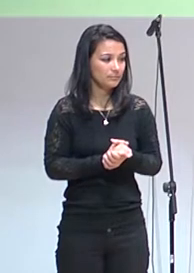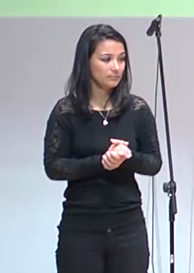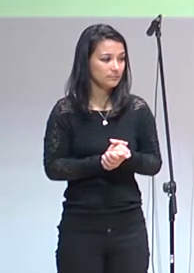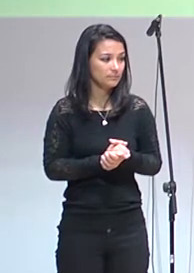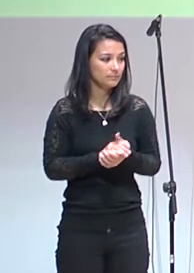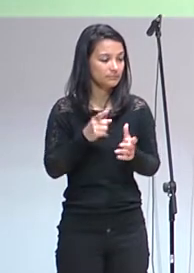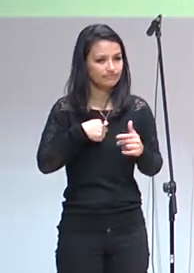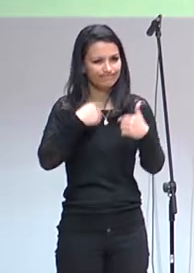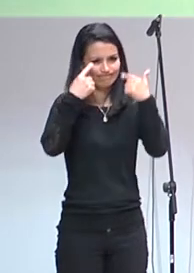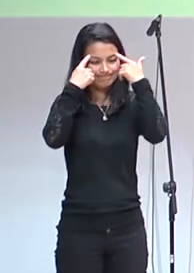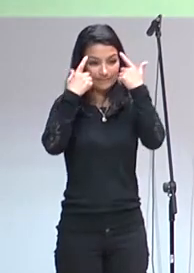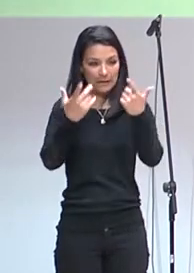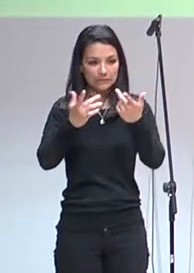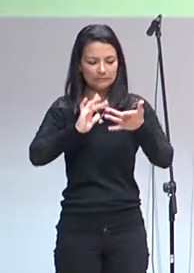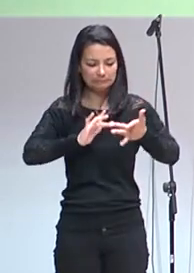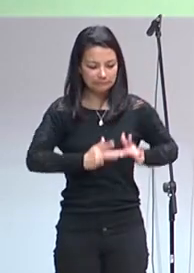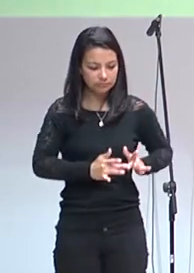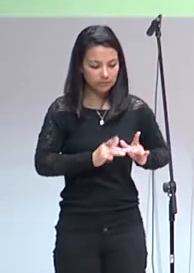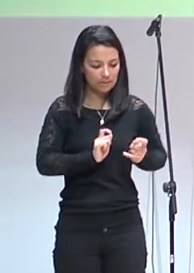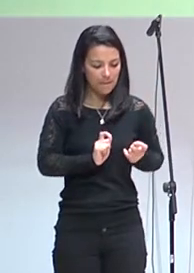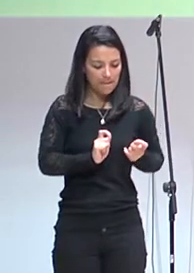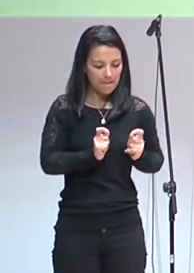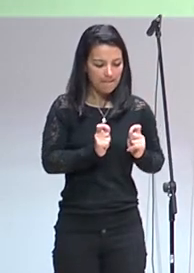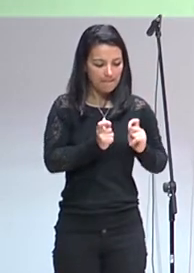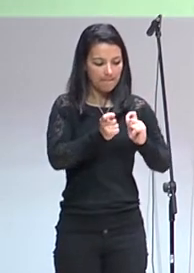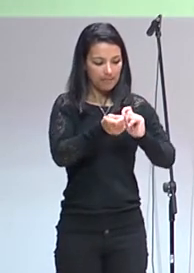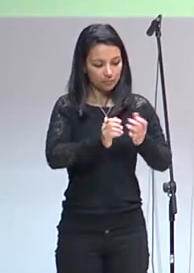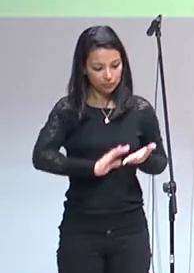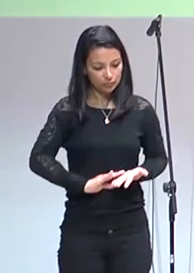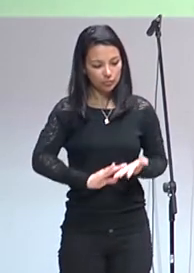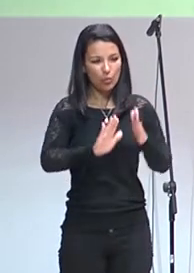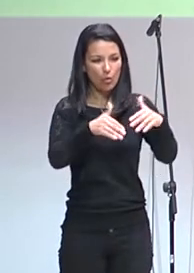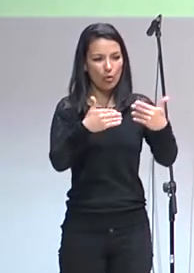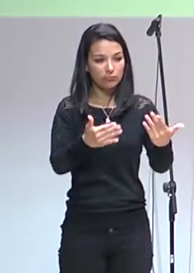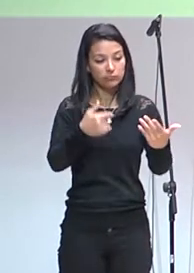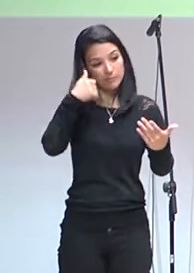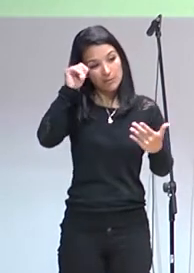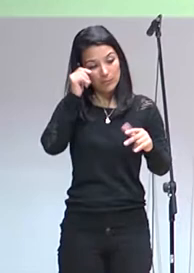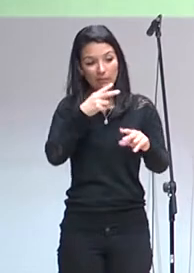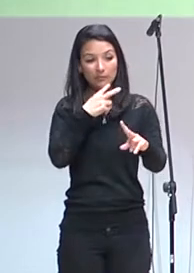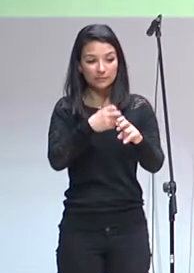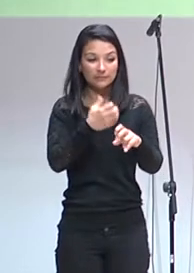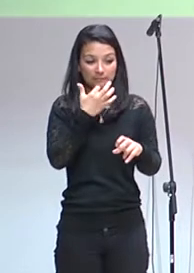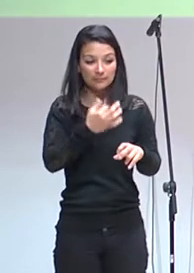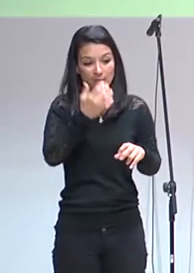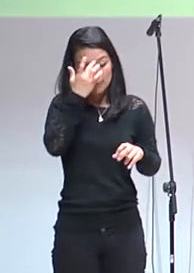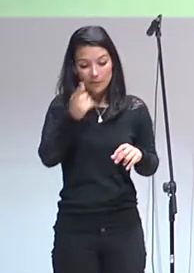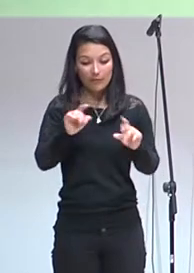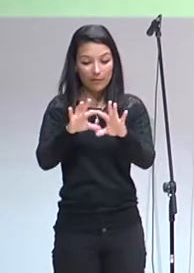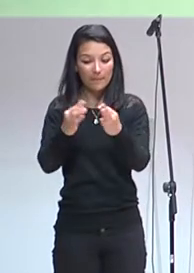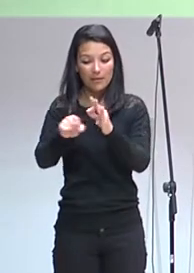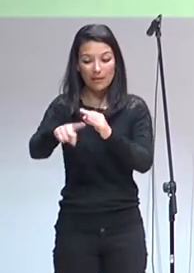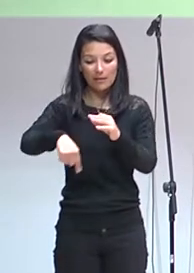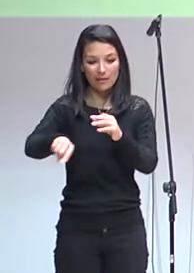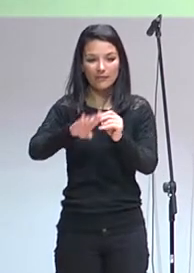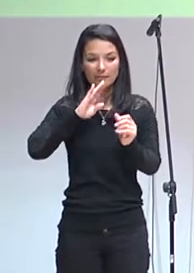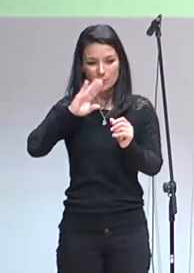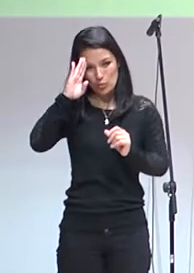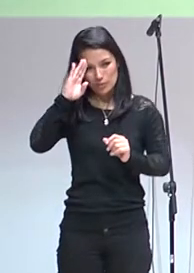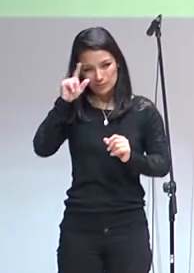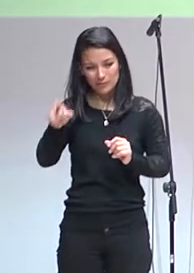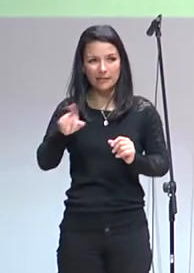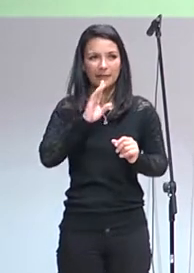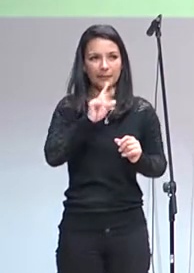Entonces, empezar a sanar ese dolor, no desde la memoria, es difícil. Las familias de estos policías, de Roberto, de,